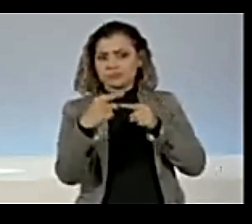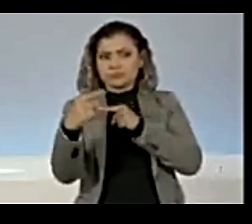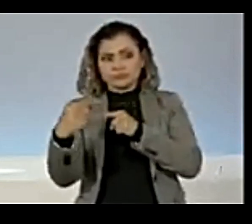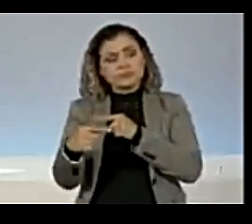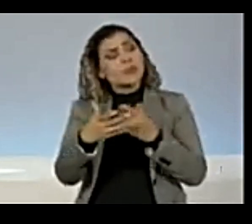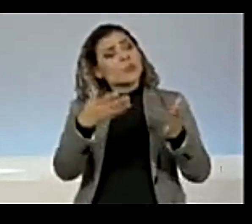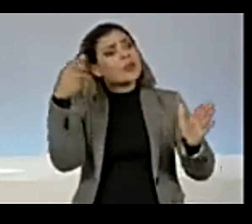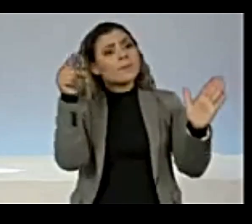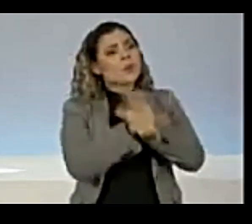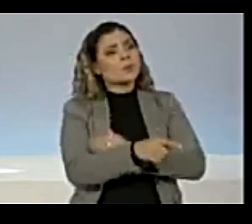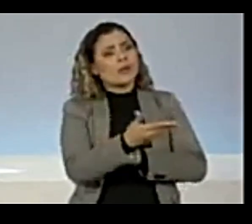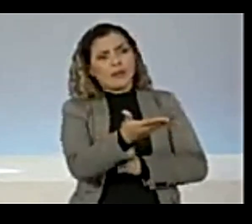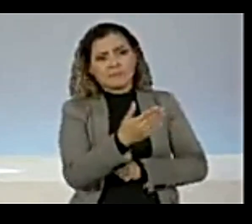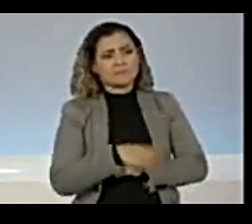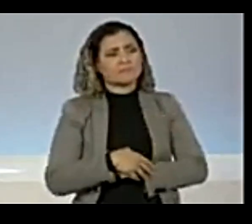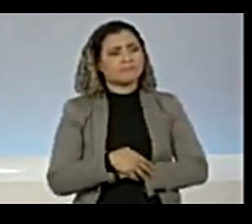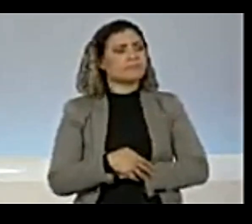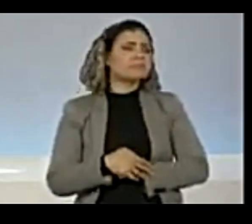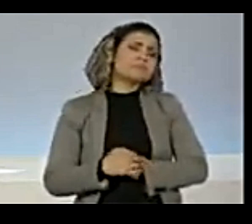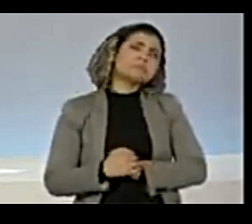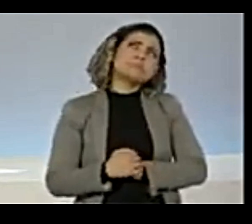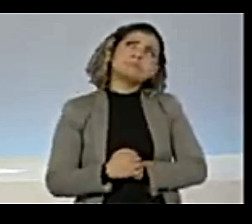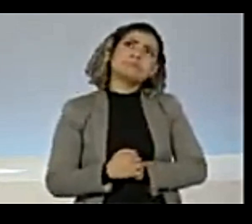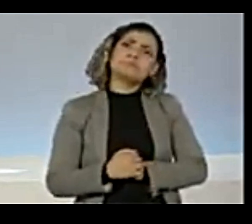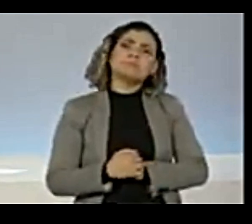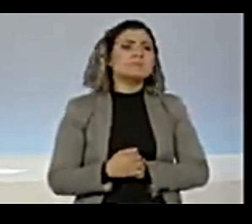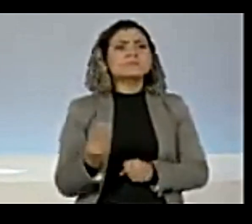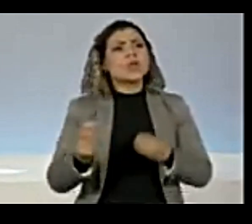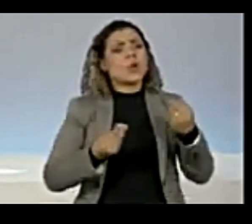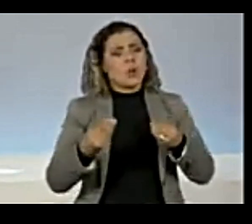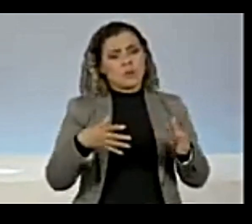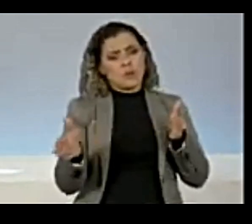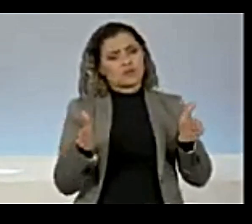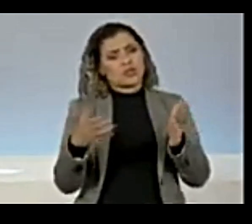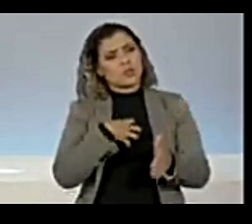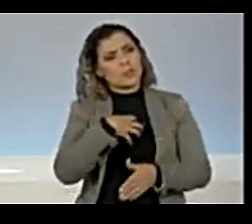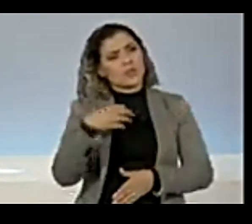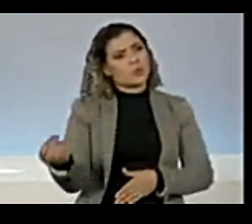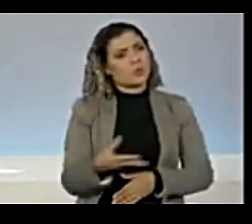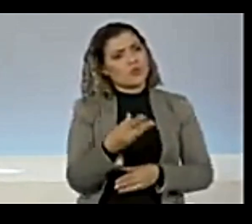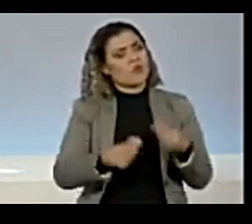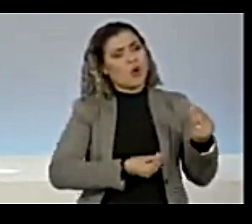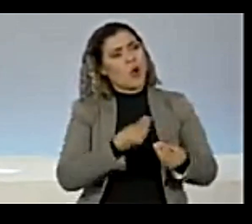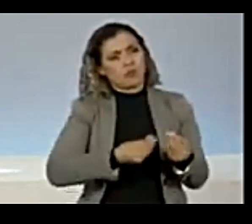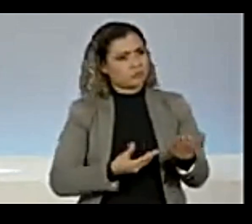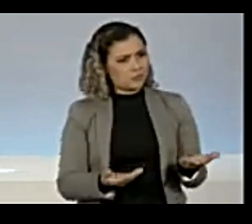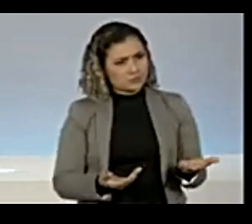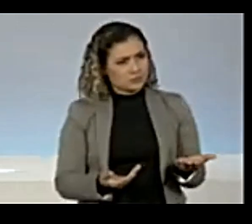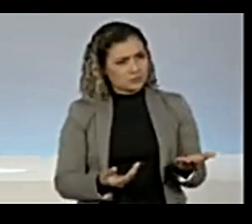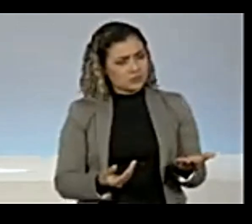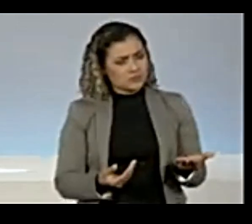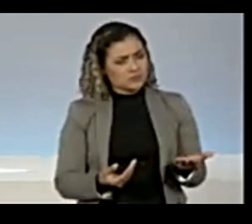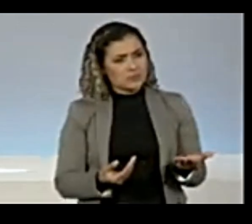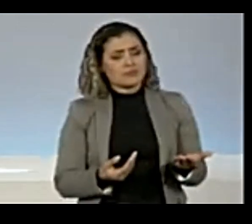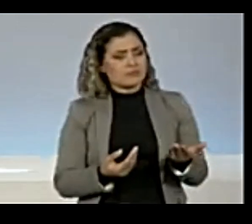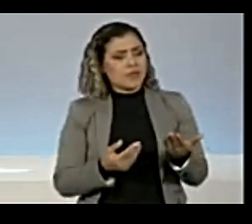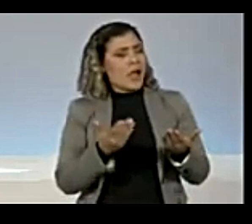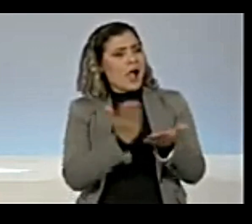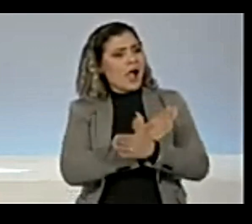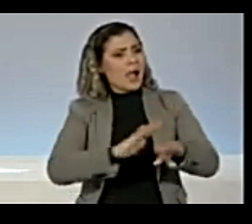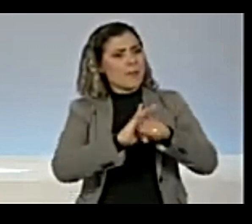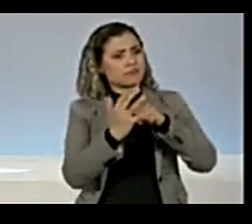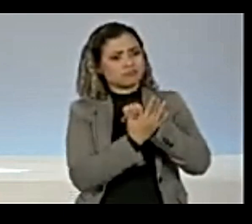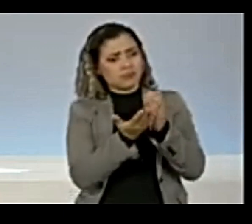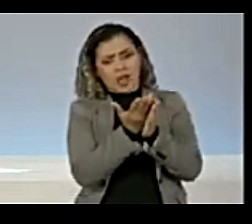perguntar se você tem ideia de como vai ser essa nova onda de influenciadores, o que vem depois dessa pandemia. Você